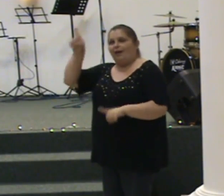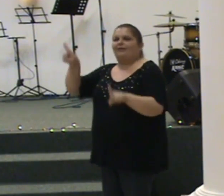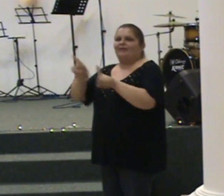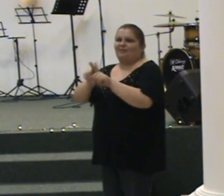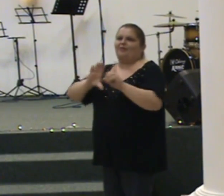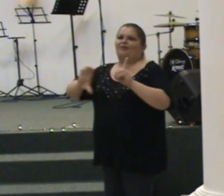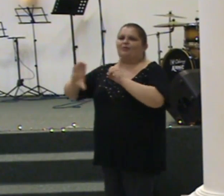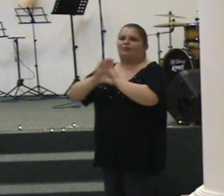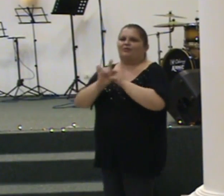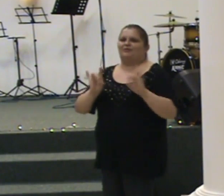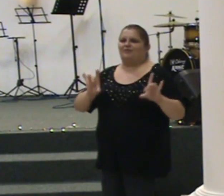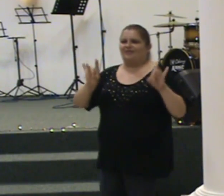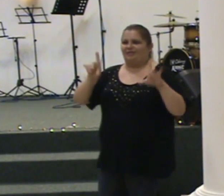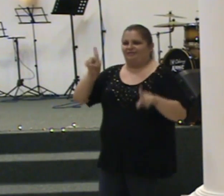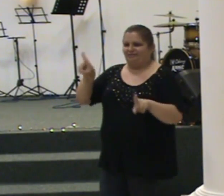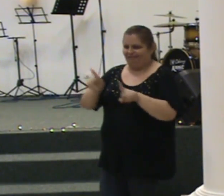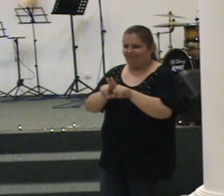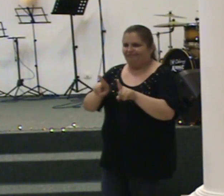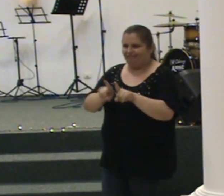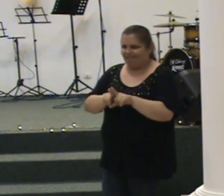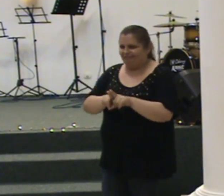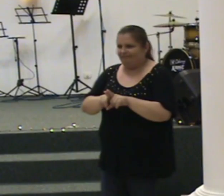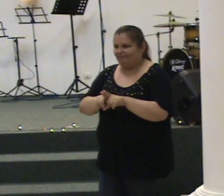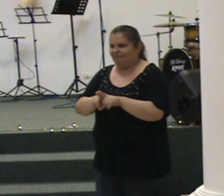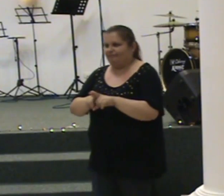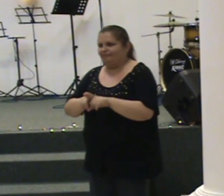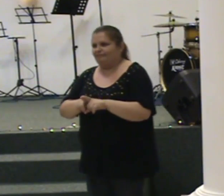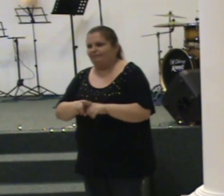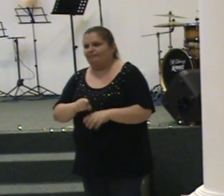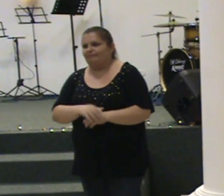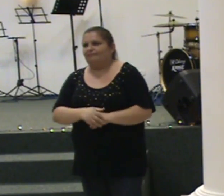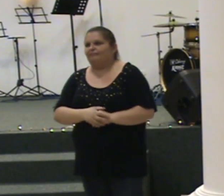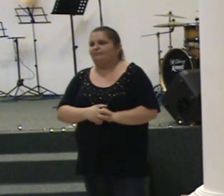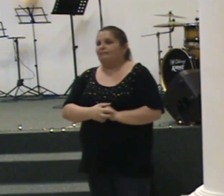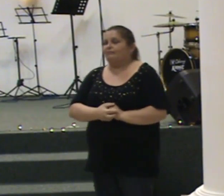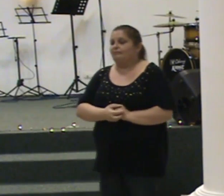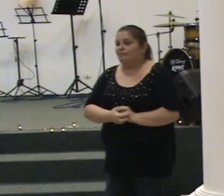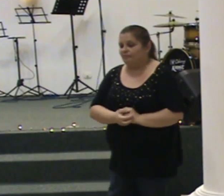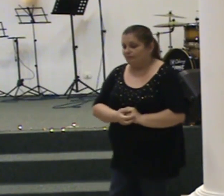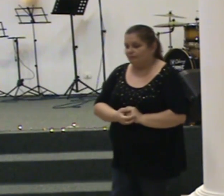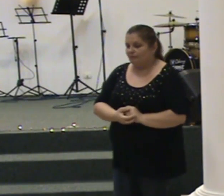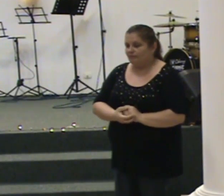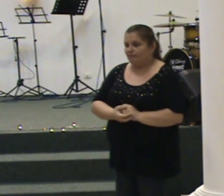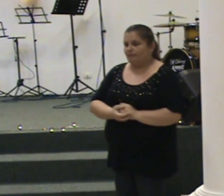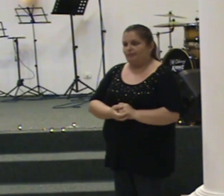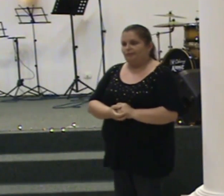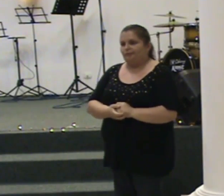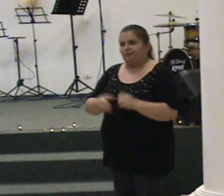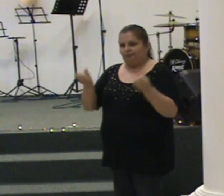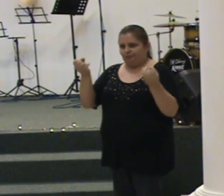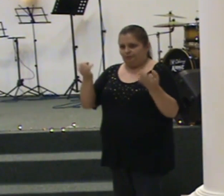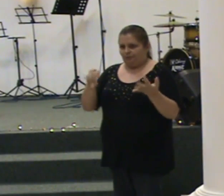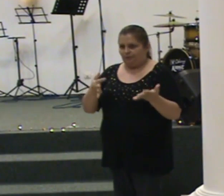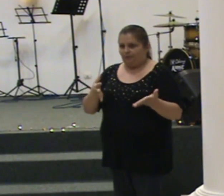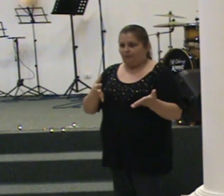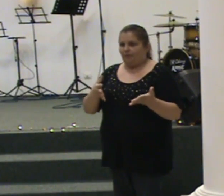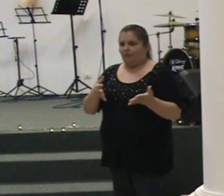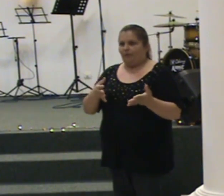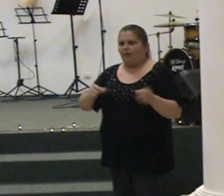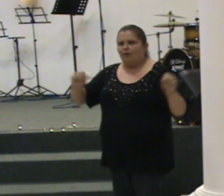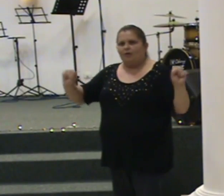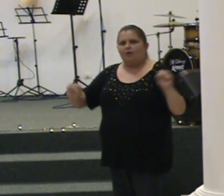também especial para elas ali no nosso departamento infantil. Irmãos, eu estava dizendo o seguinte,